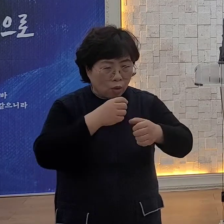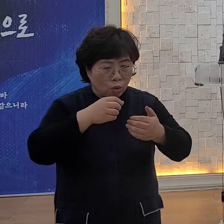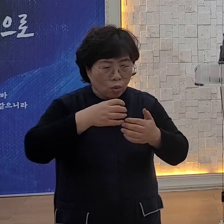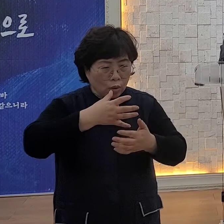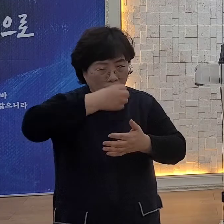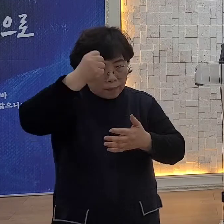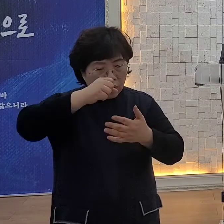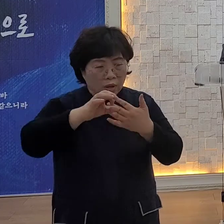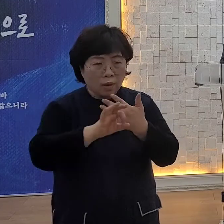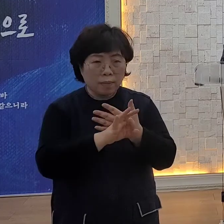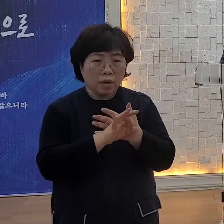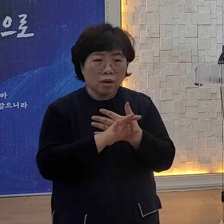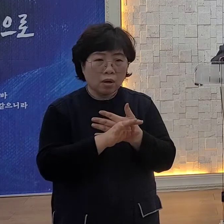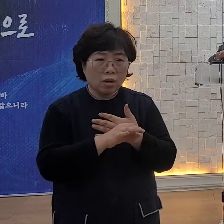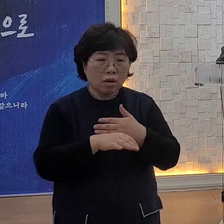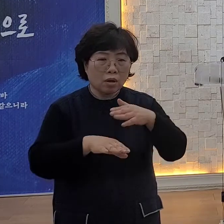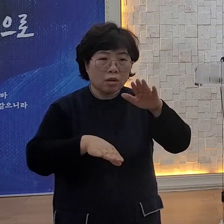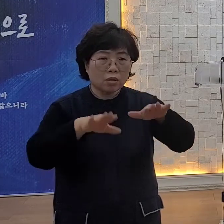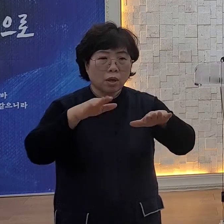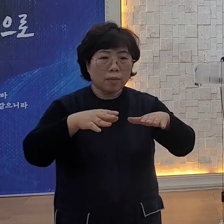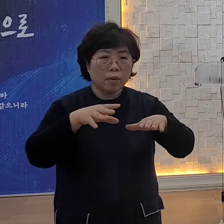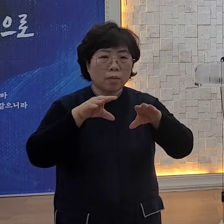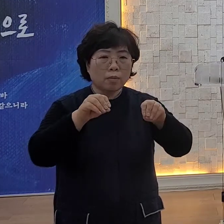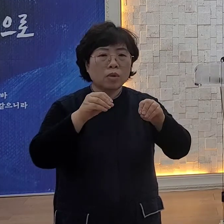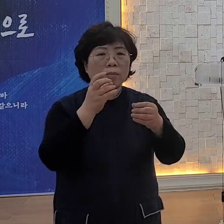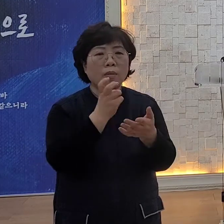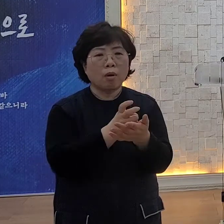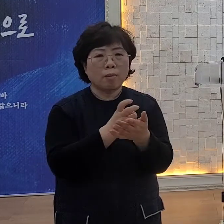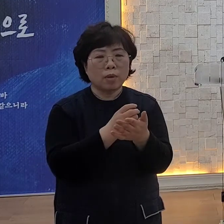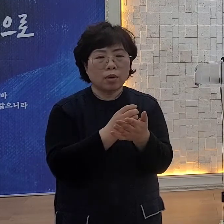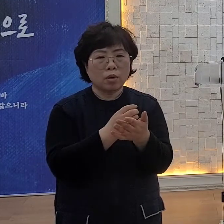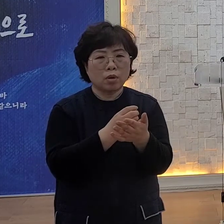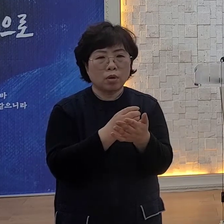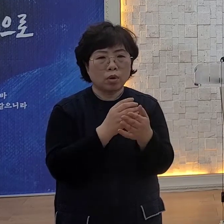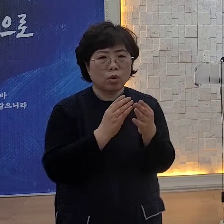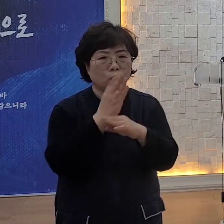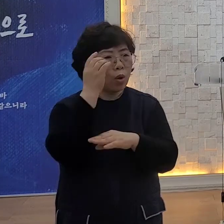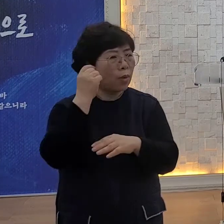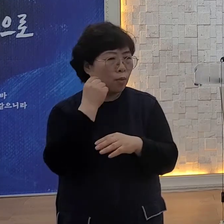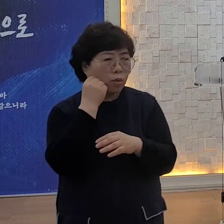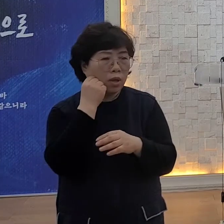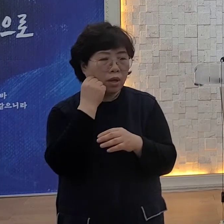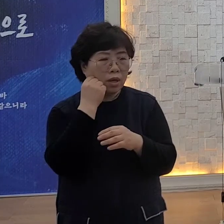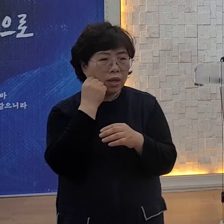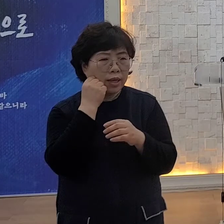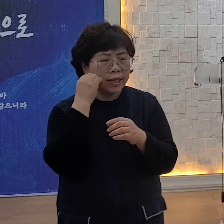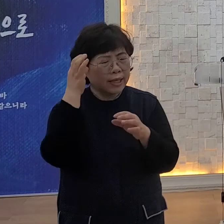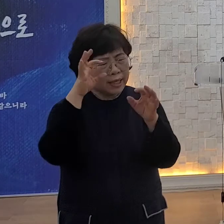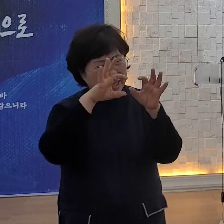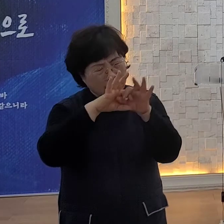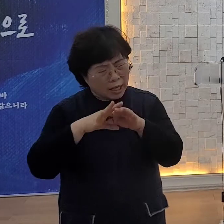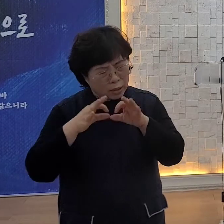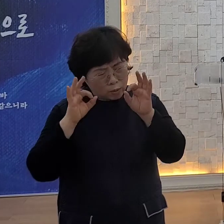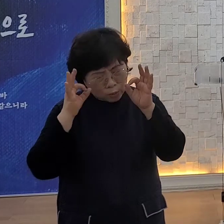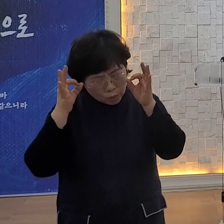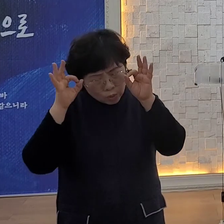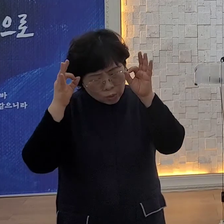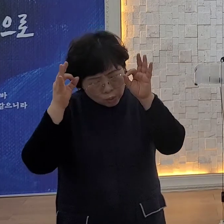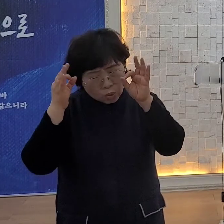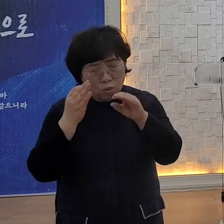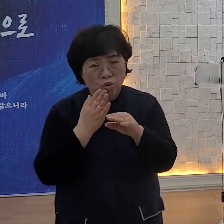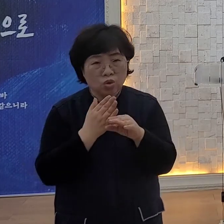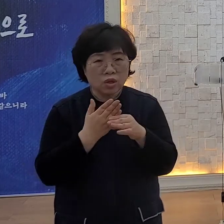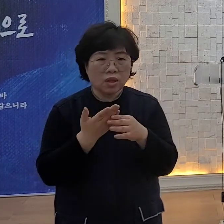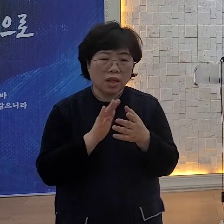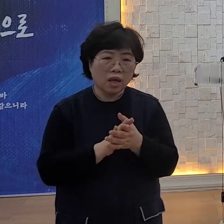차별금지법이나 학생조례법이 통과되면 이제 끝나는 거예요. 부산도. 그래서 가까스로 지금 다시